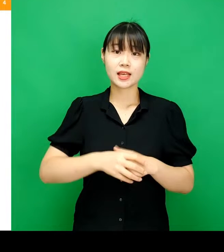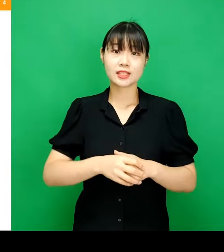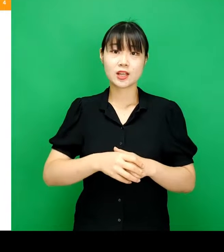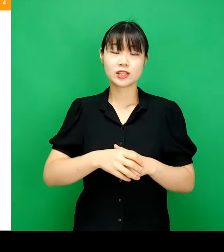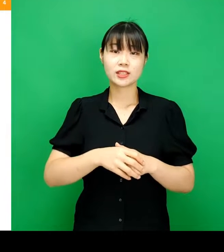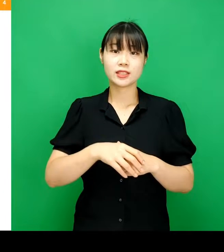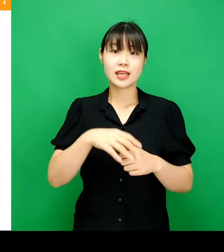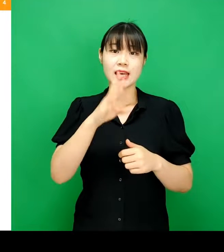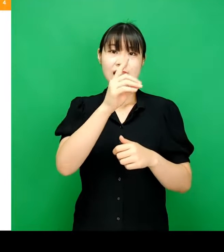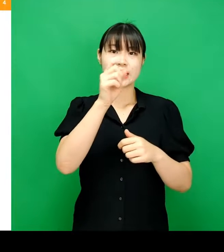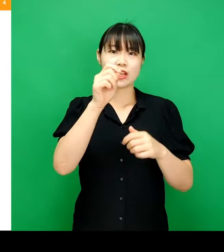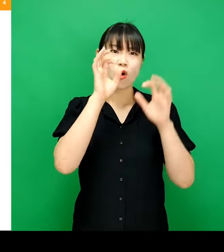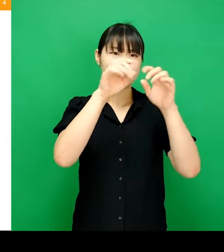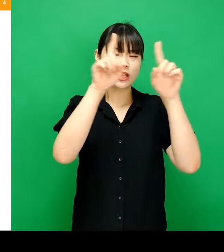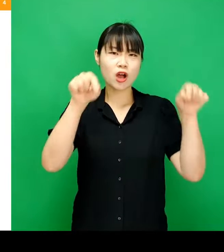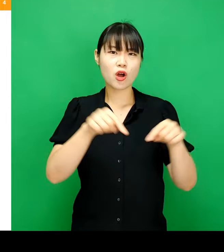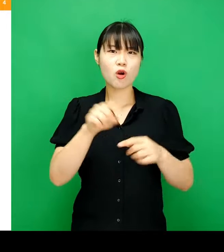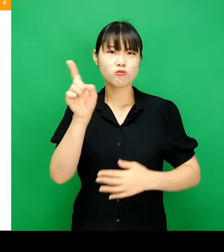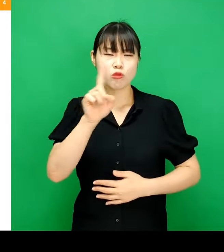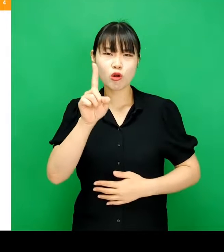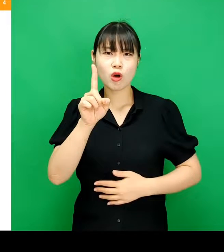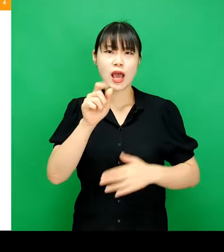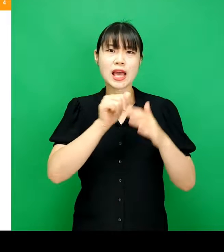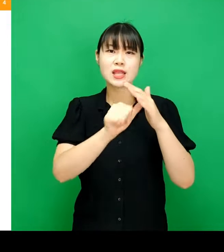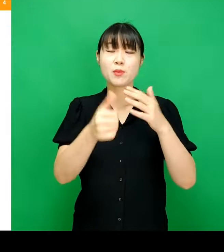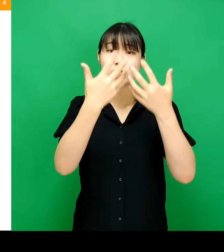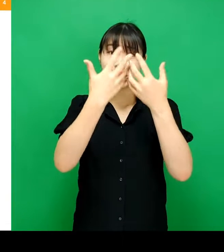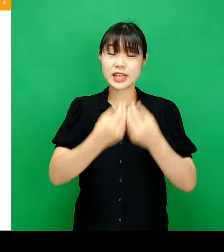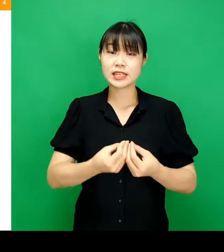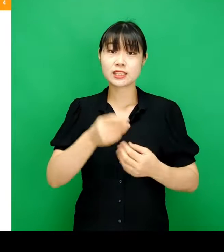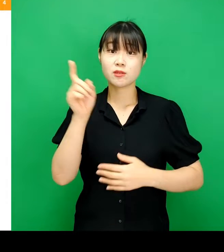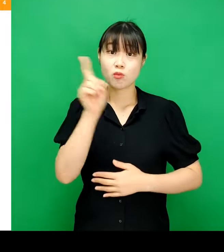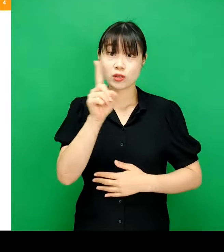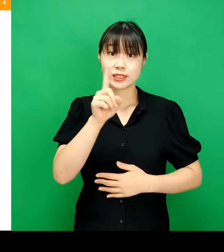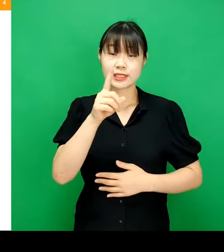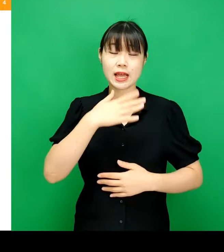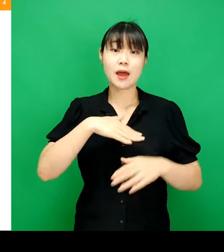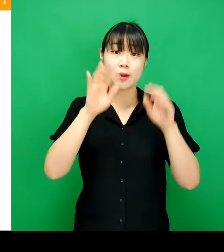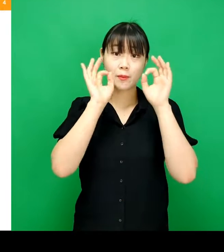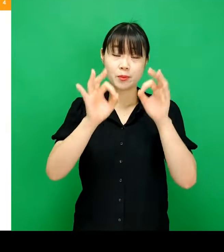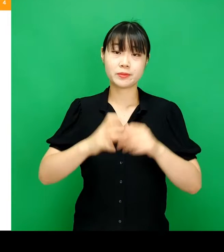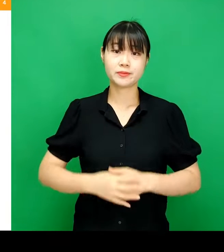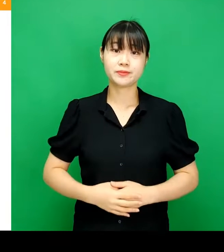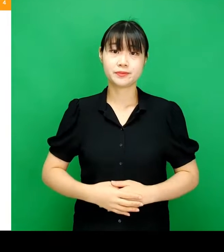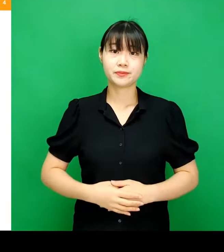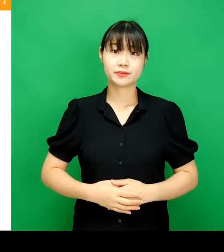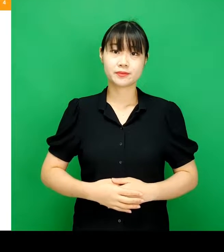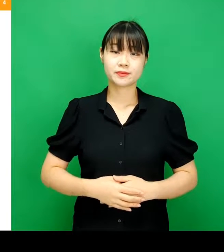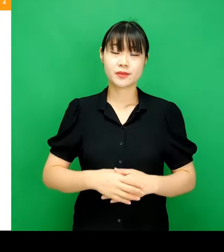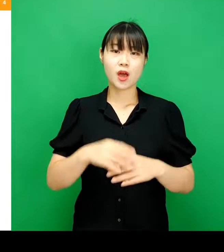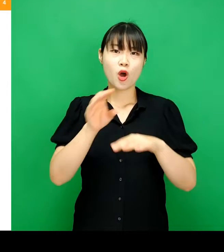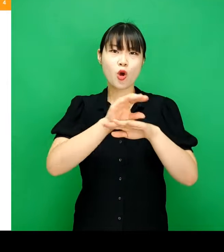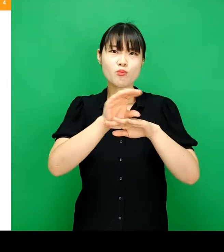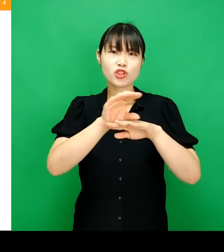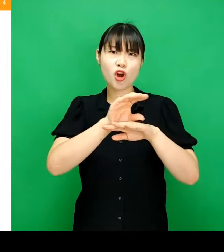첫 번째 파트에서는 데이터 시각화란 무엇이고 대표적인 사례는 어떤 것들이 있는지